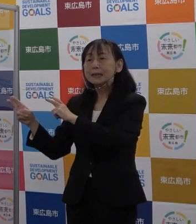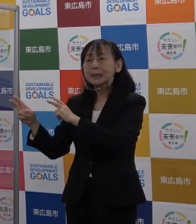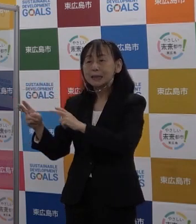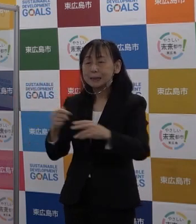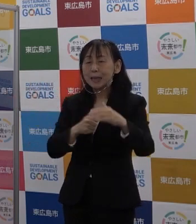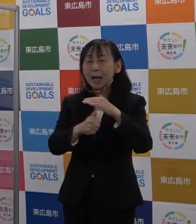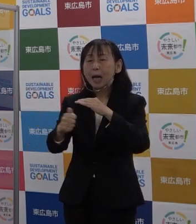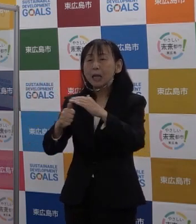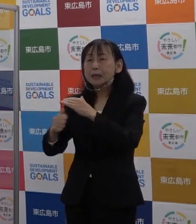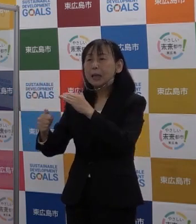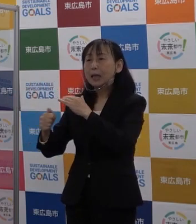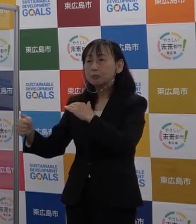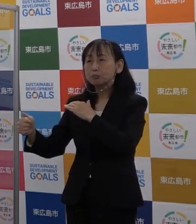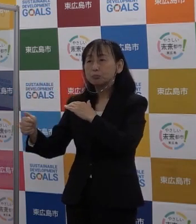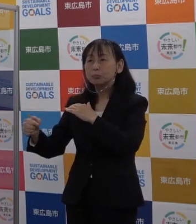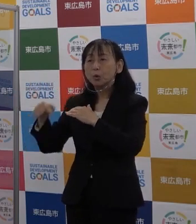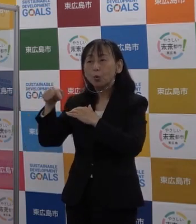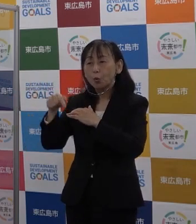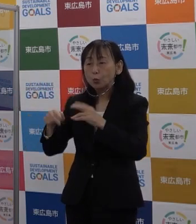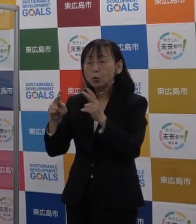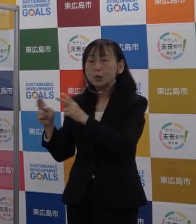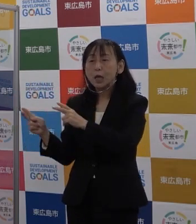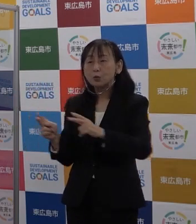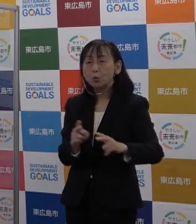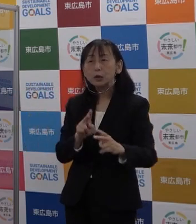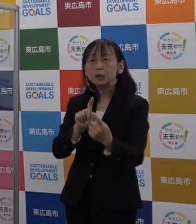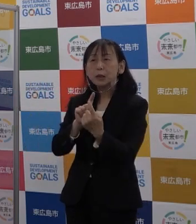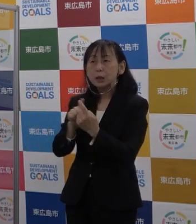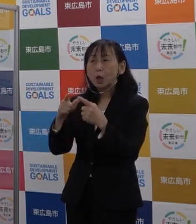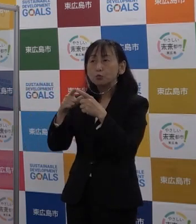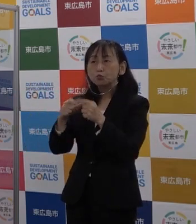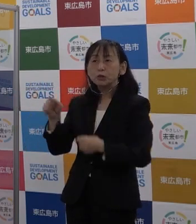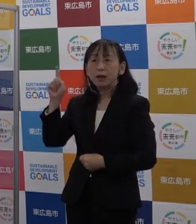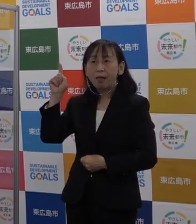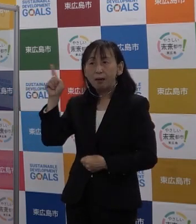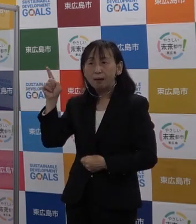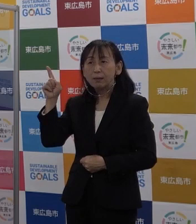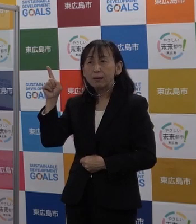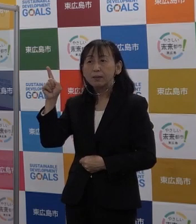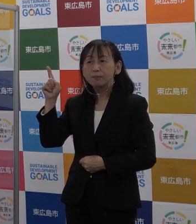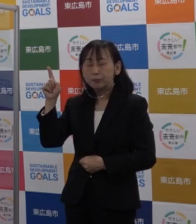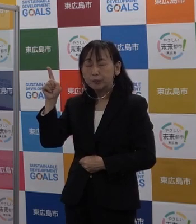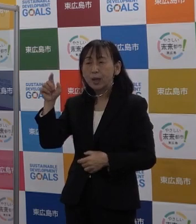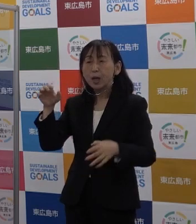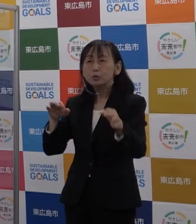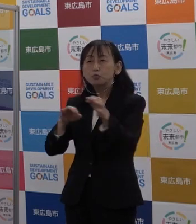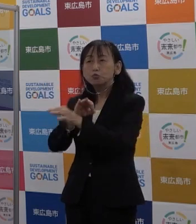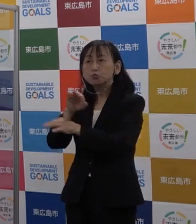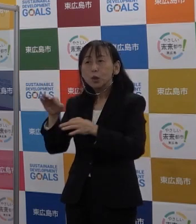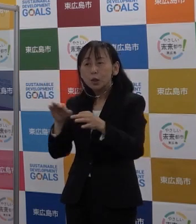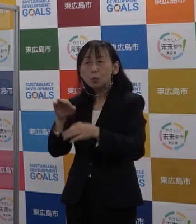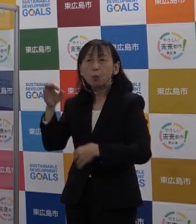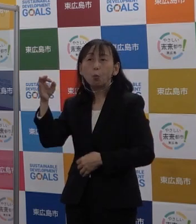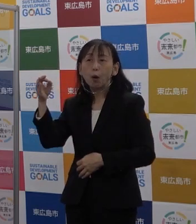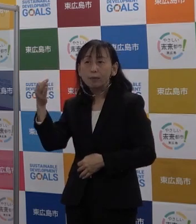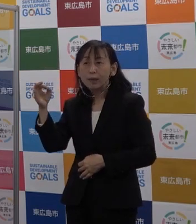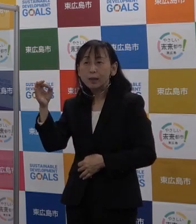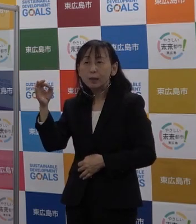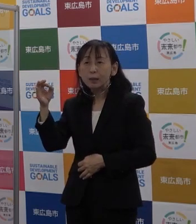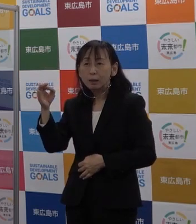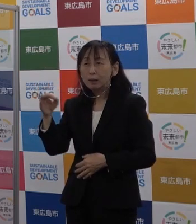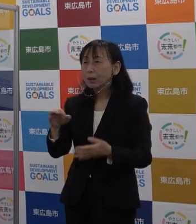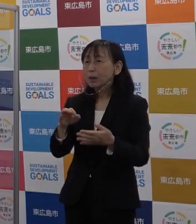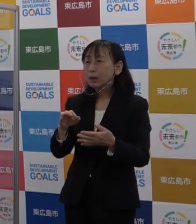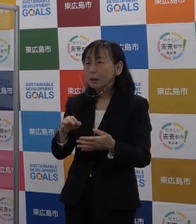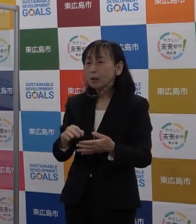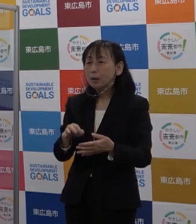で。この制度に対しては国からの、あの右側のところに運営経費というふうに書いてますけども、まあ、利用者